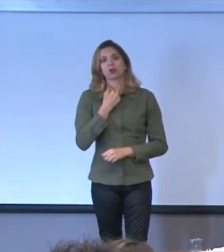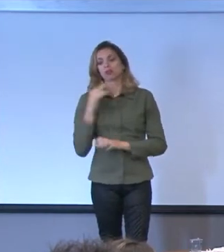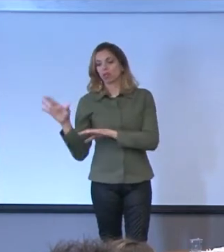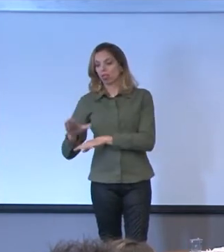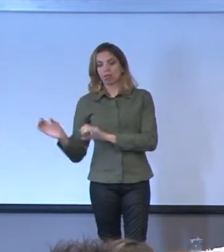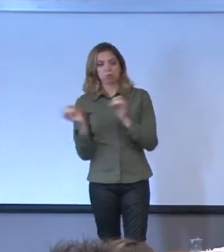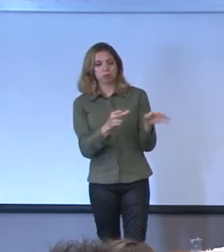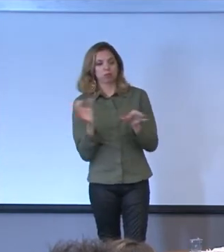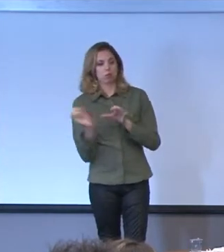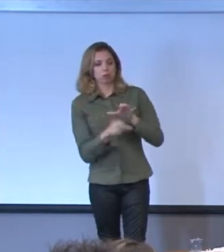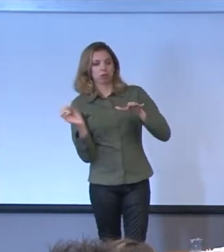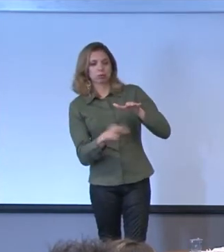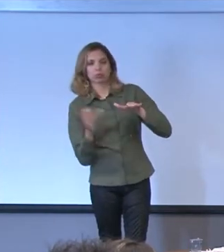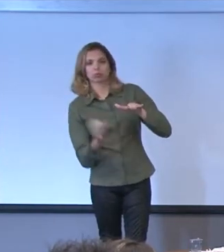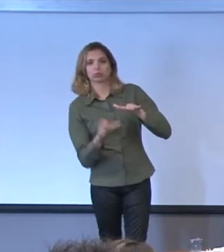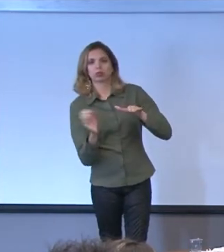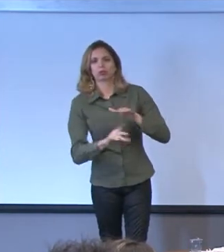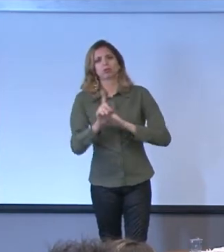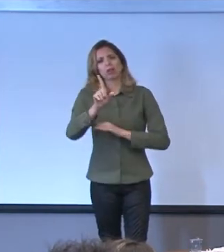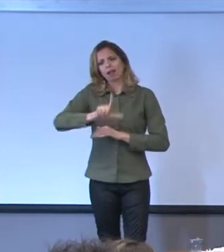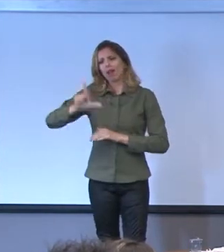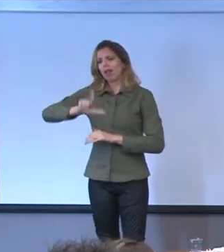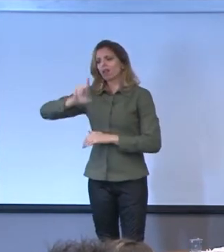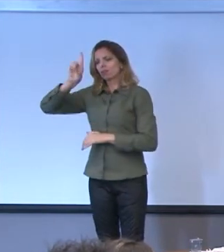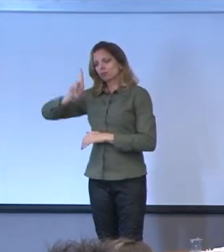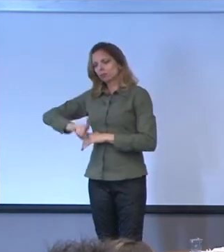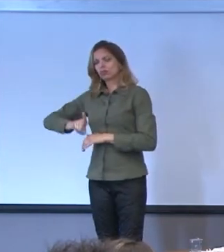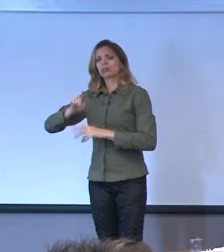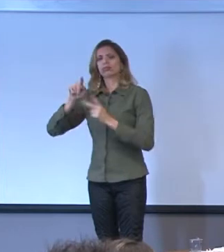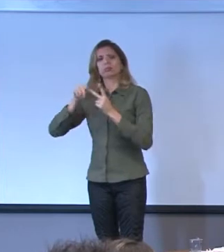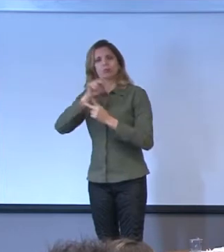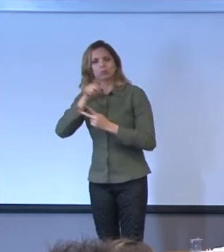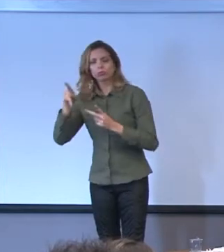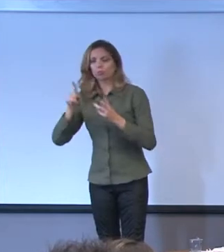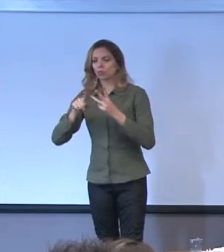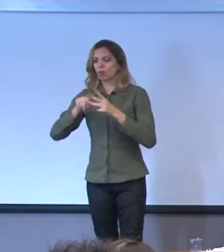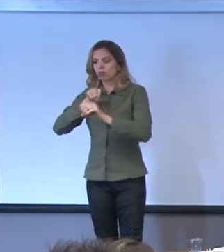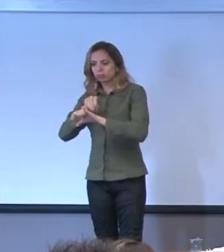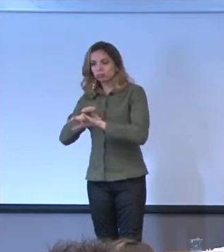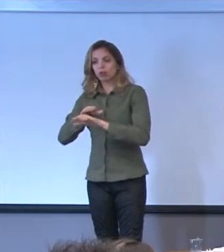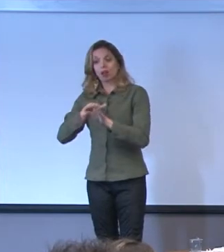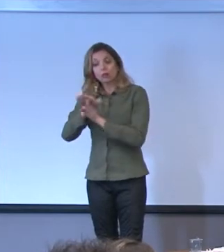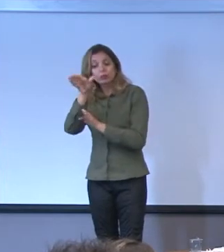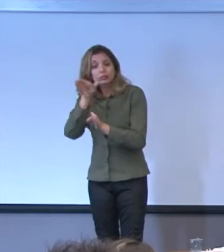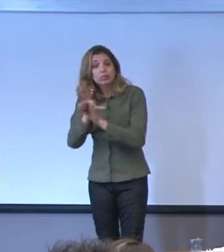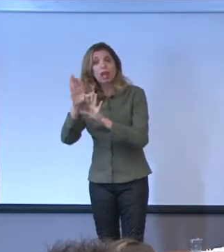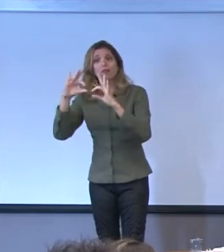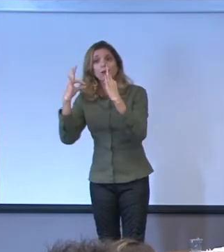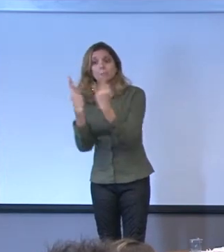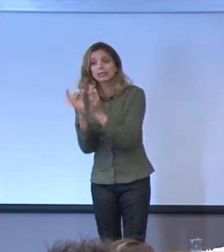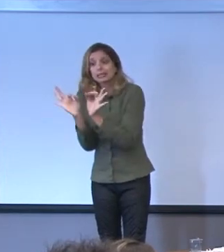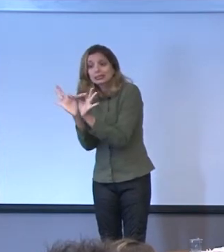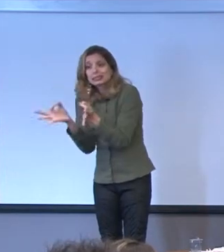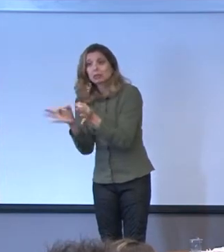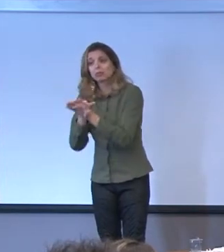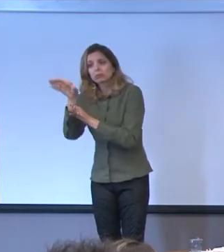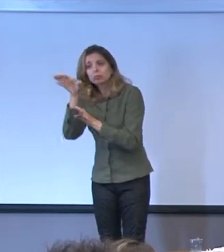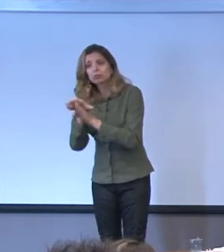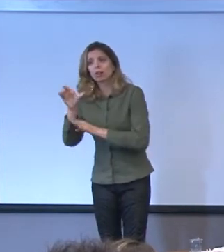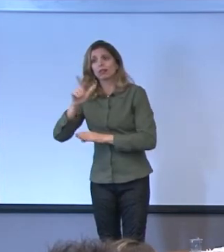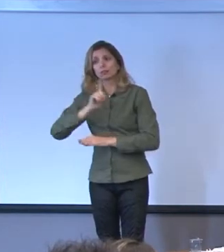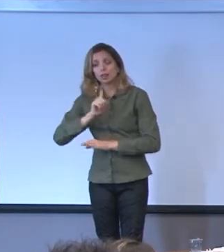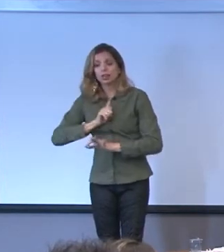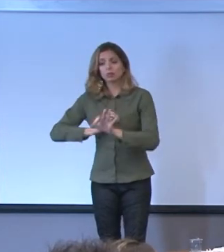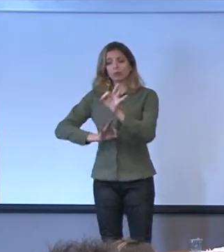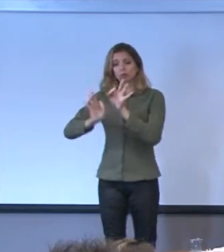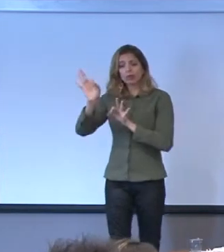E é claro que é papel do professor, do diretor, do educador, enfim, orientar essas famílias mais humildes de que a gente tem uma estrutura